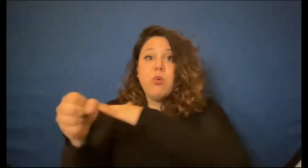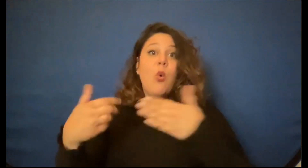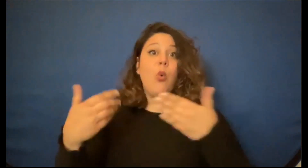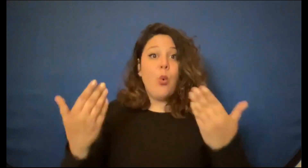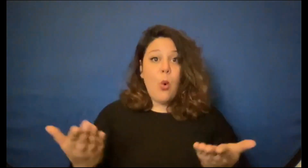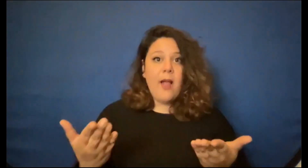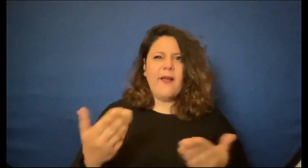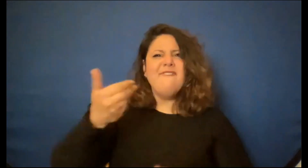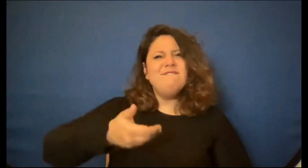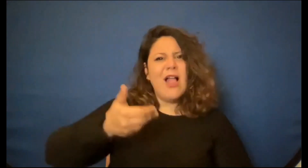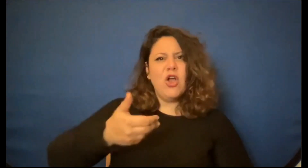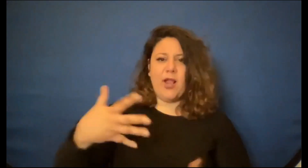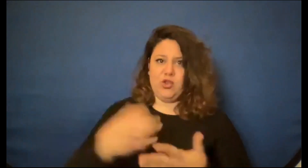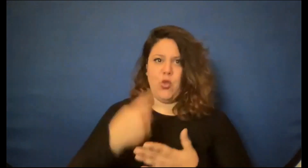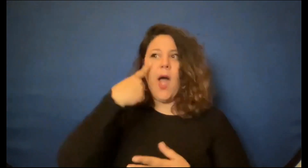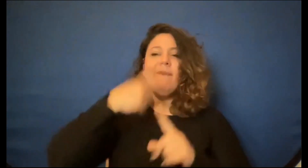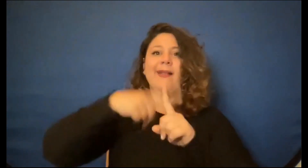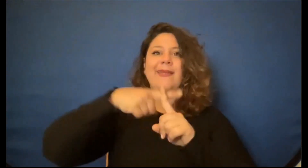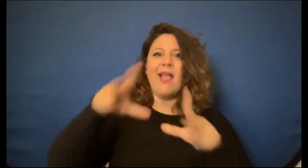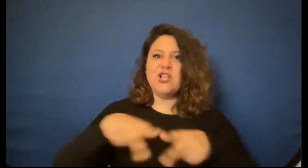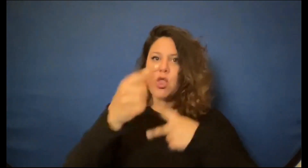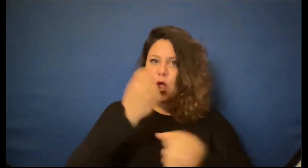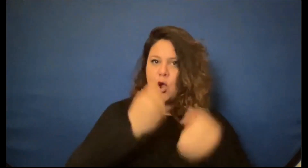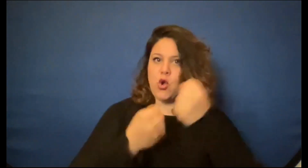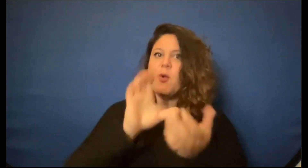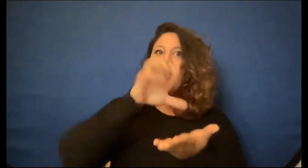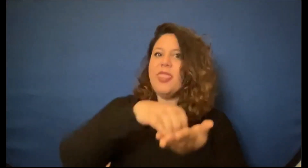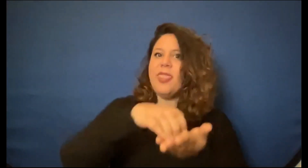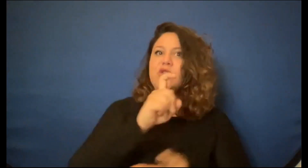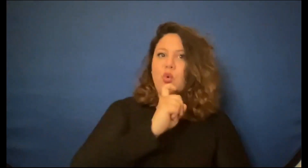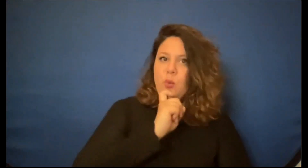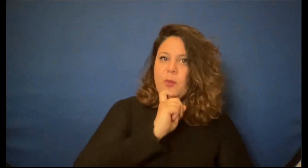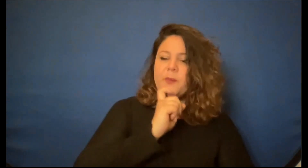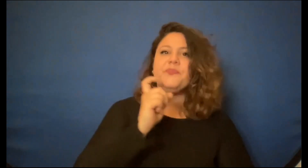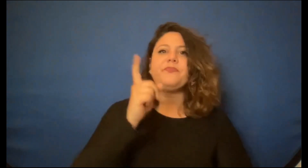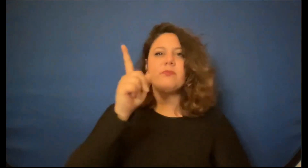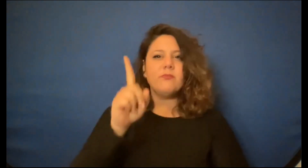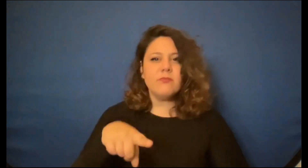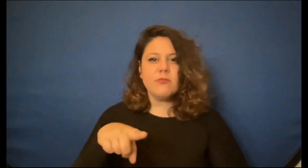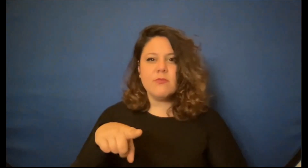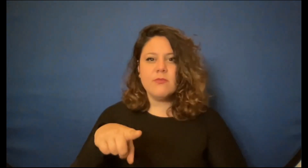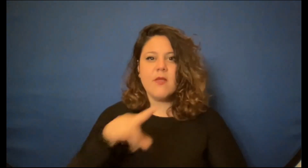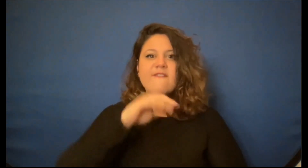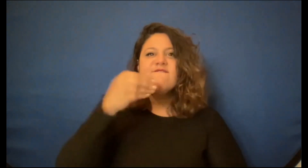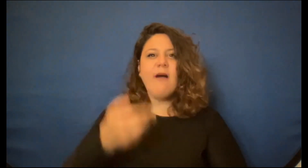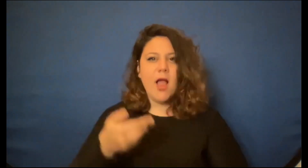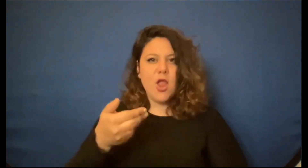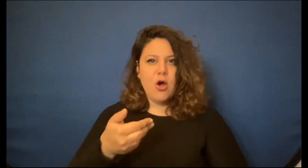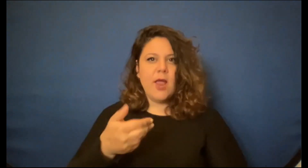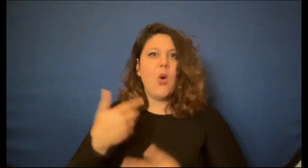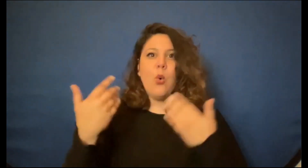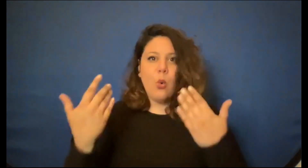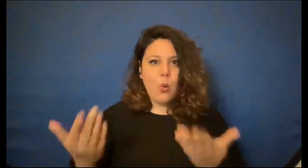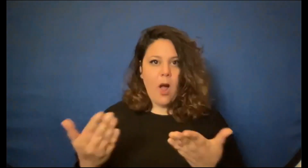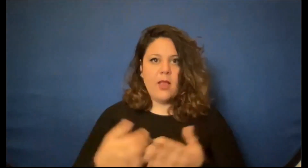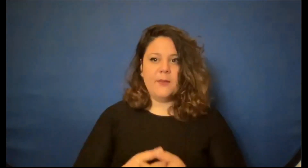el nivel socioeconómico del centro, sobre cómo funciona el tema de los valores, y es un tema